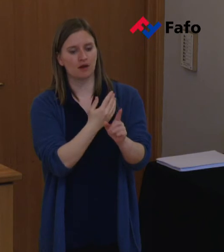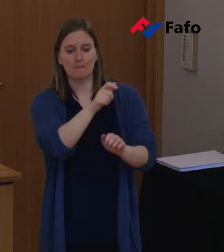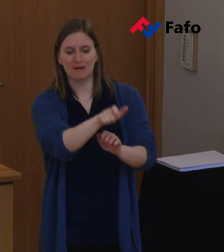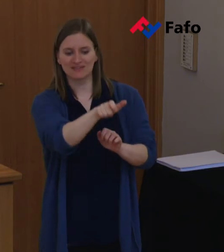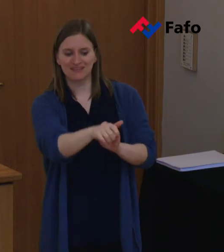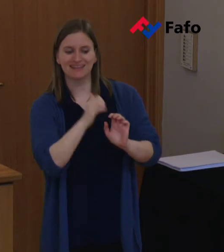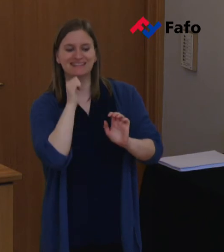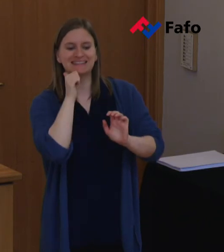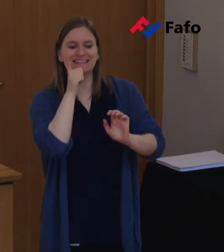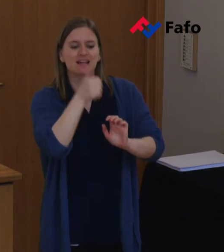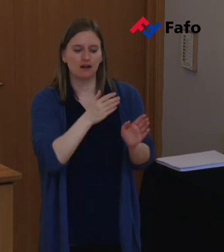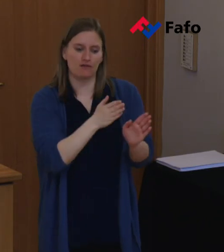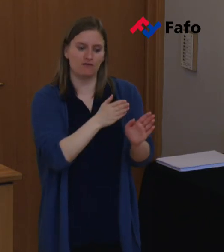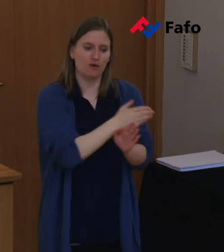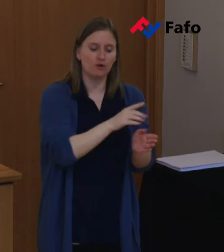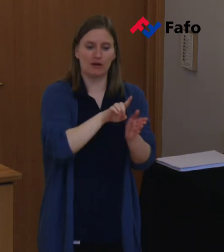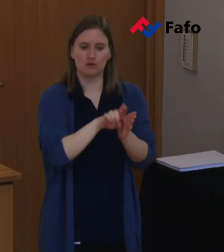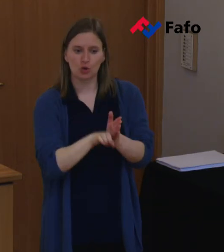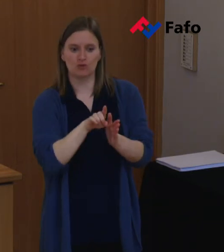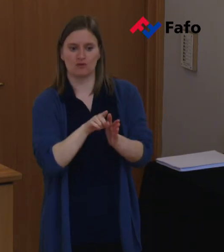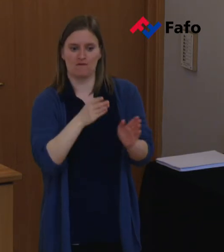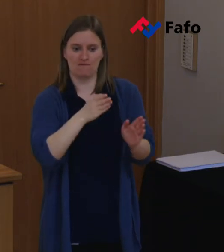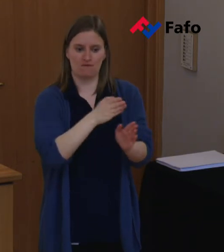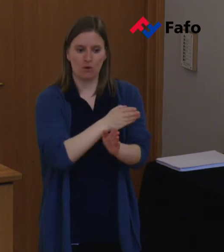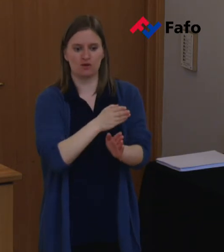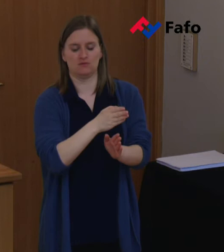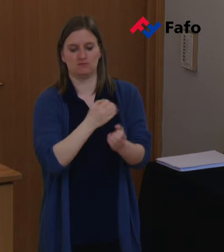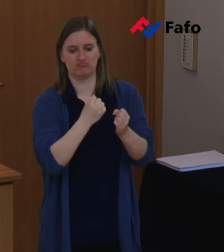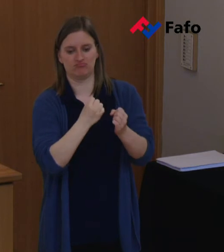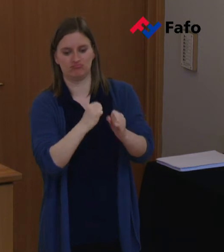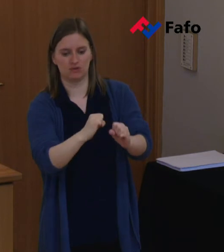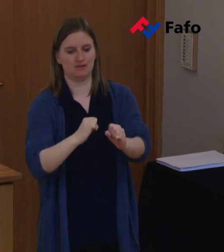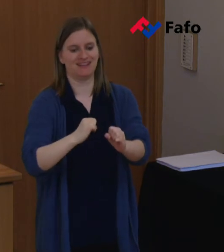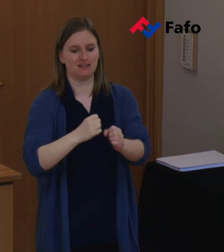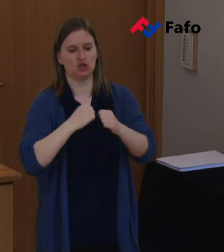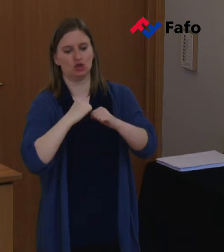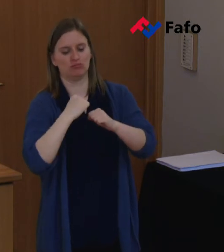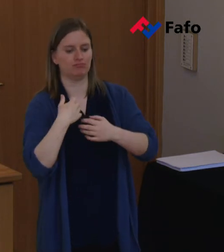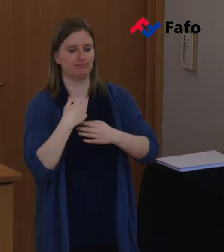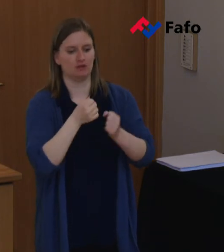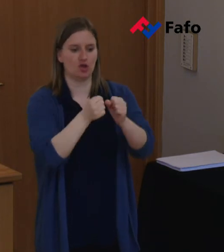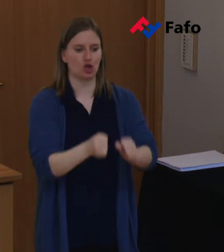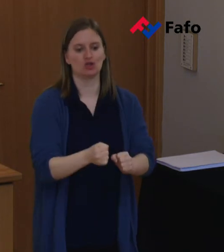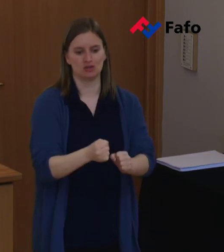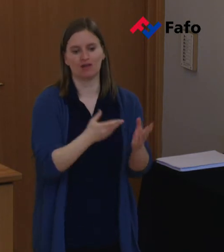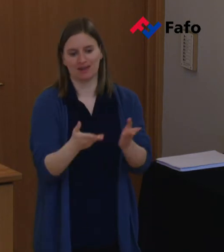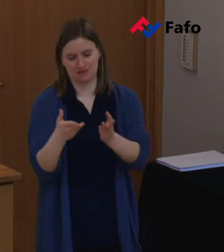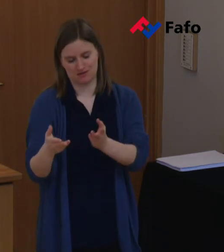pasientene tidligere før det blir akutt, før de må utløse de tyngste tjenestene. Så det synes jeg har